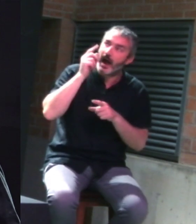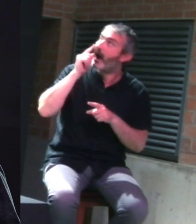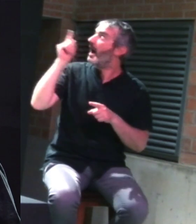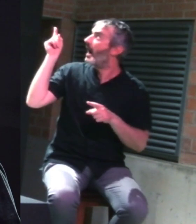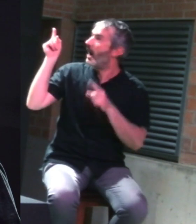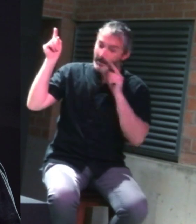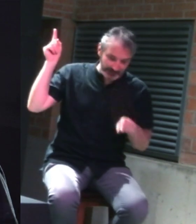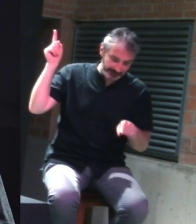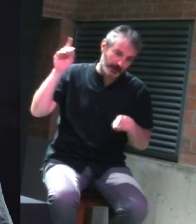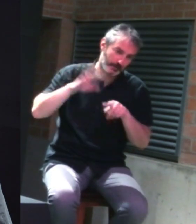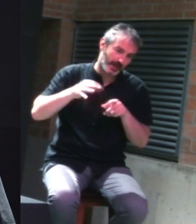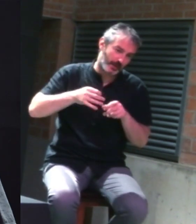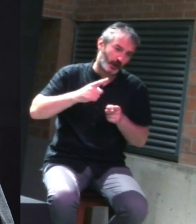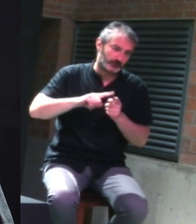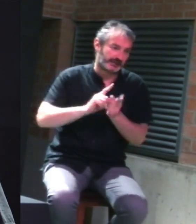el presente.